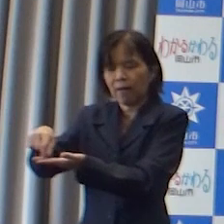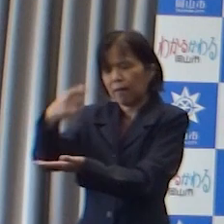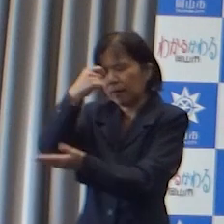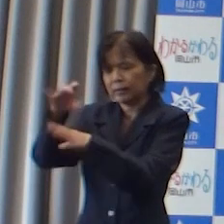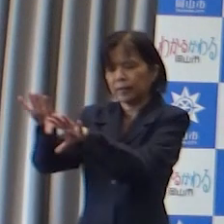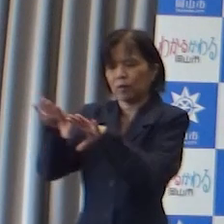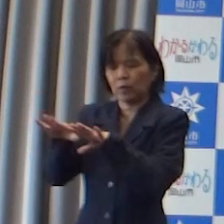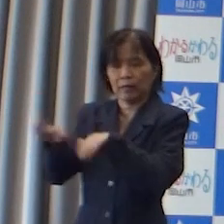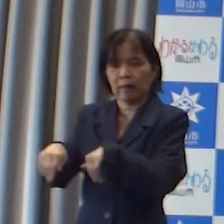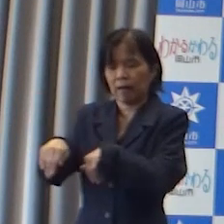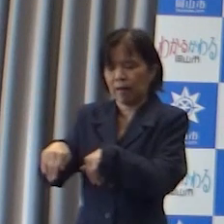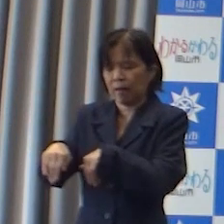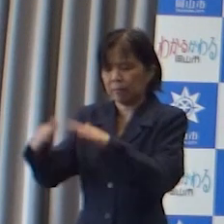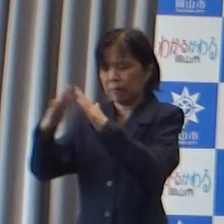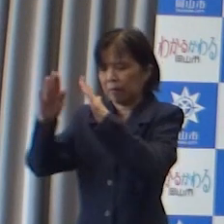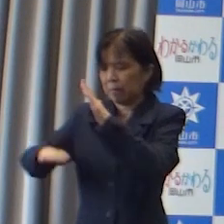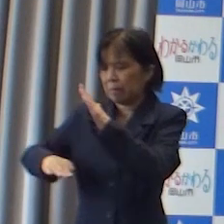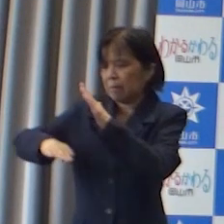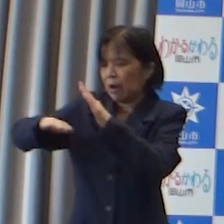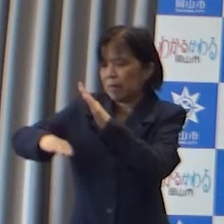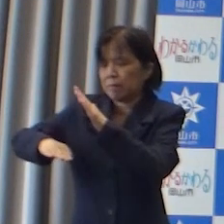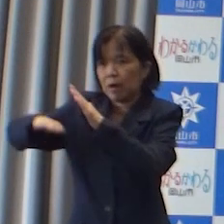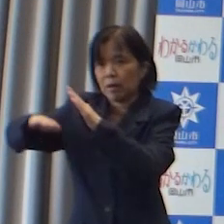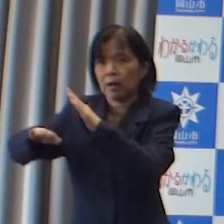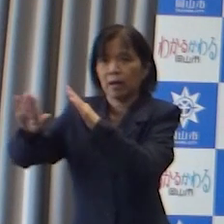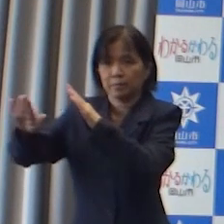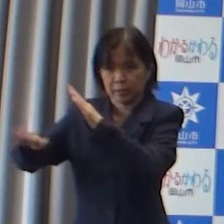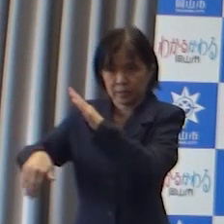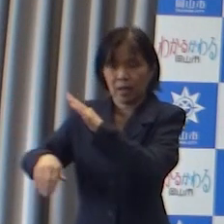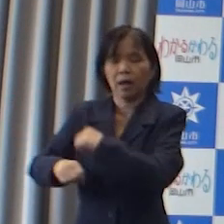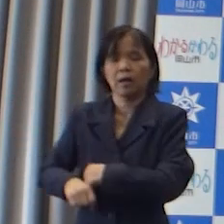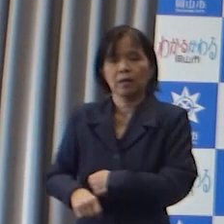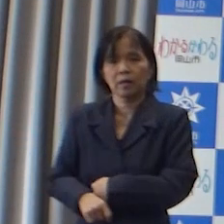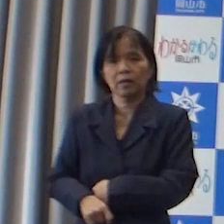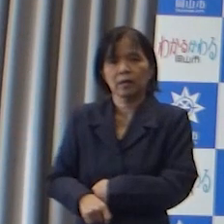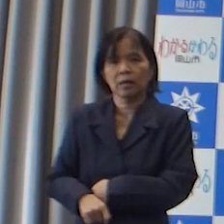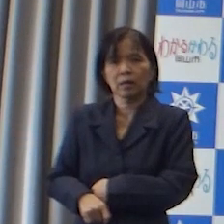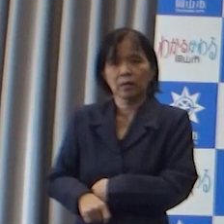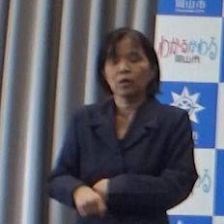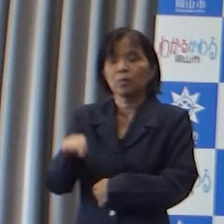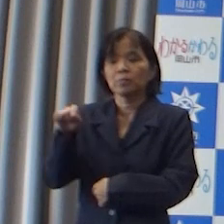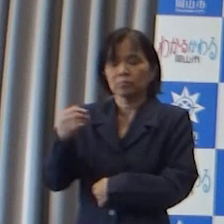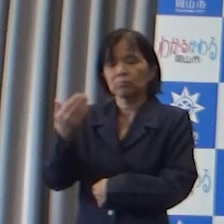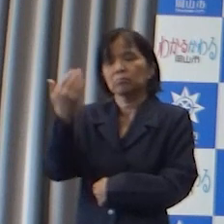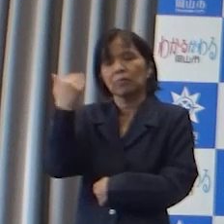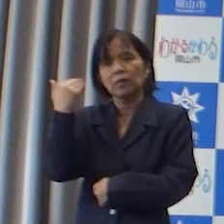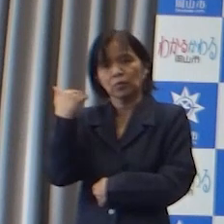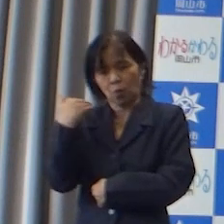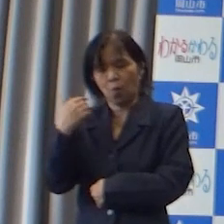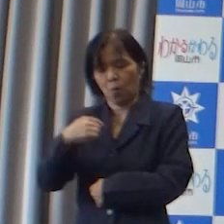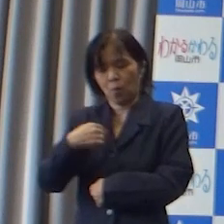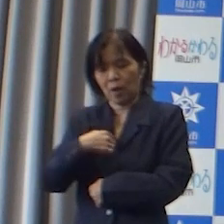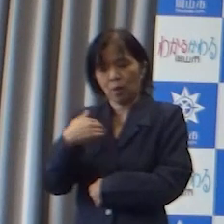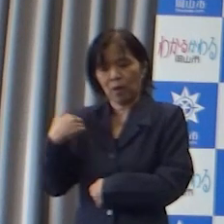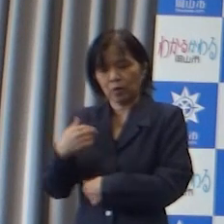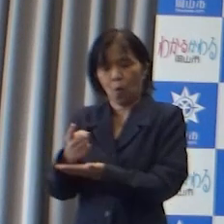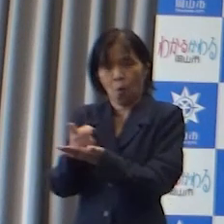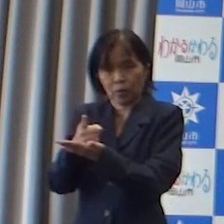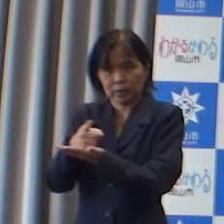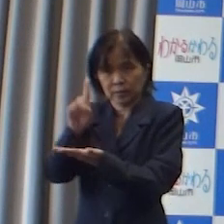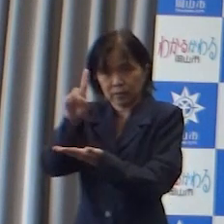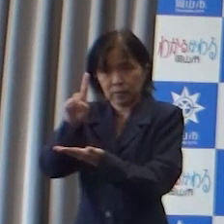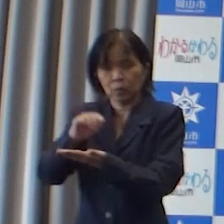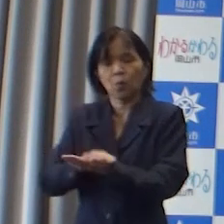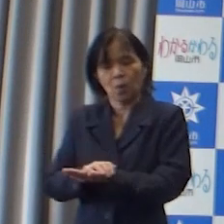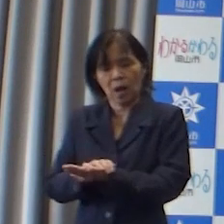当に多くのものを出したんです。で、当時の我々の方針としてですね、